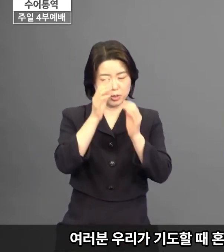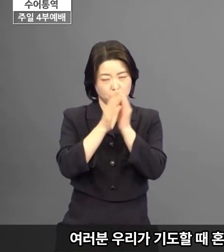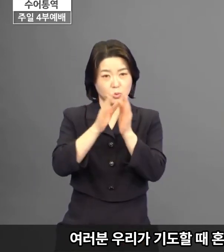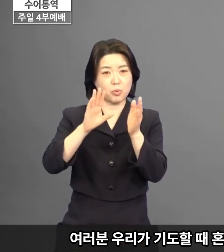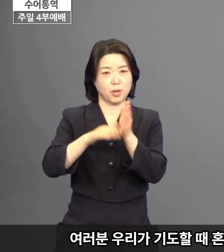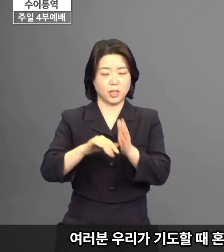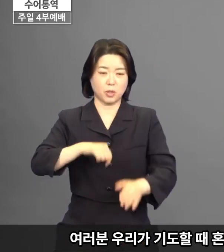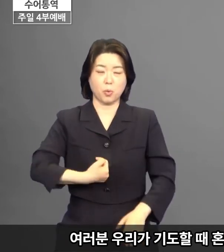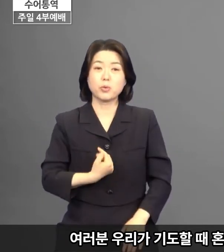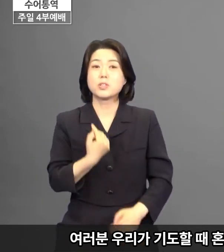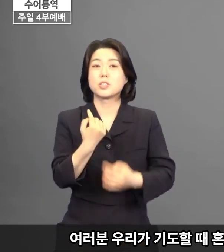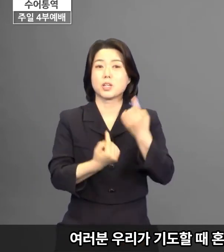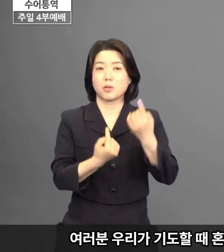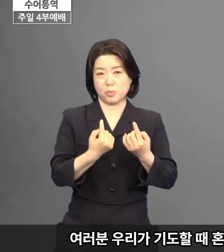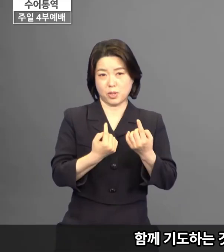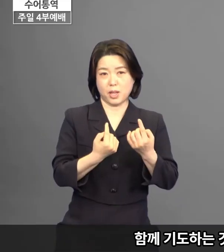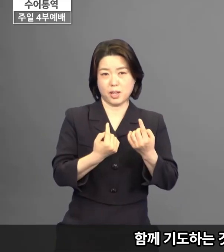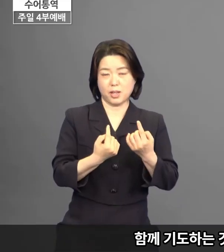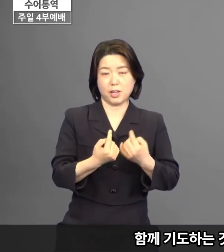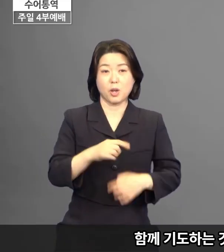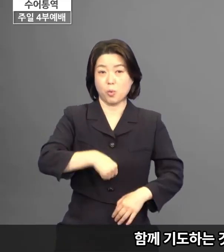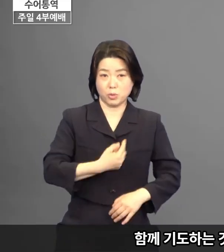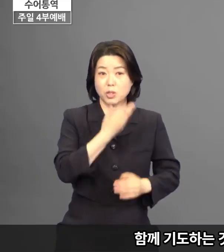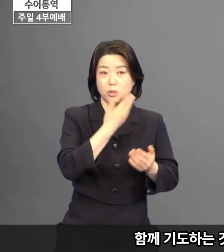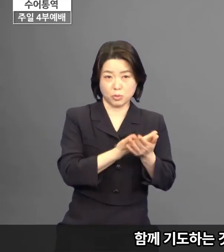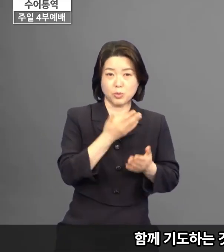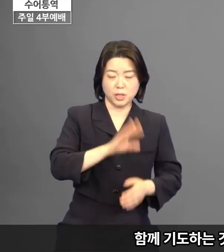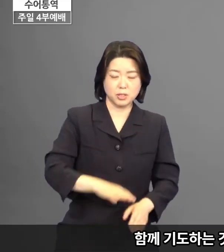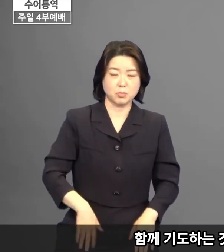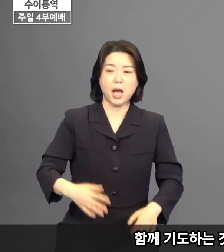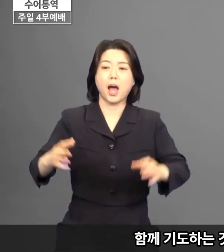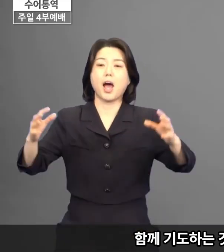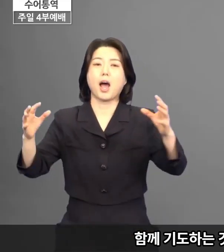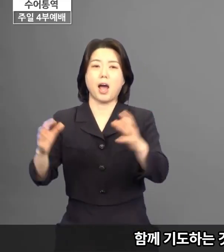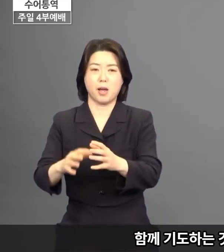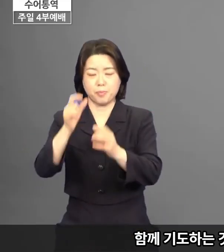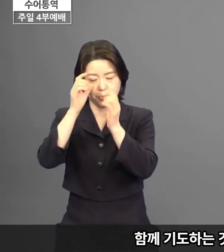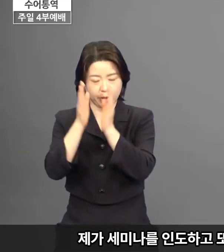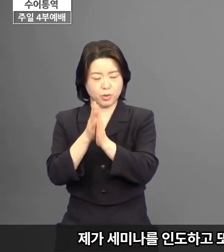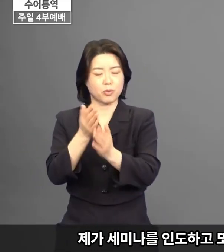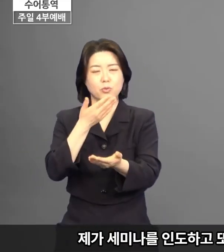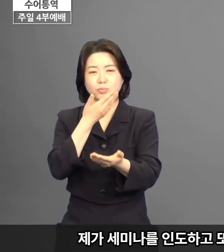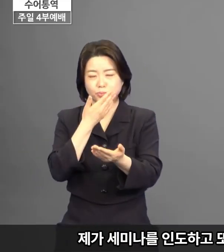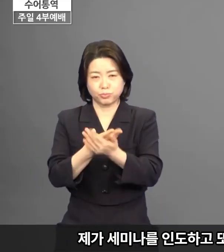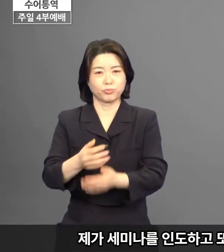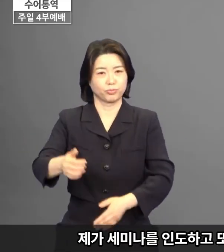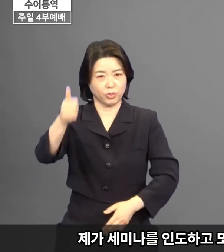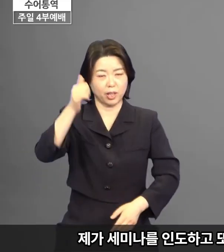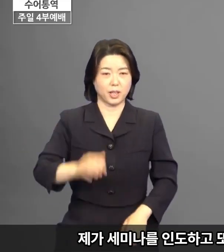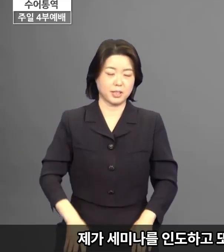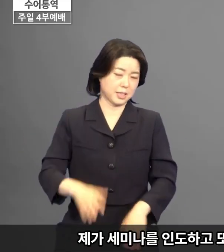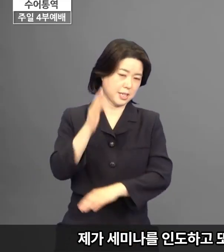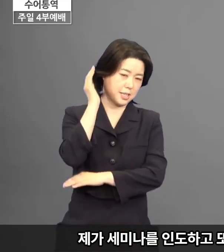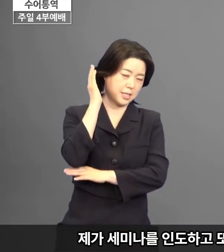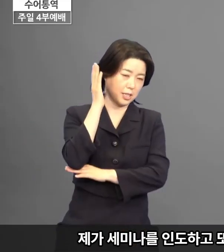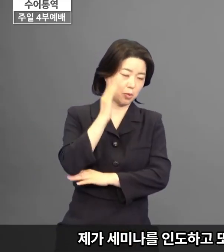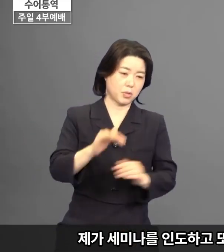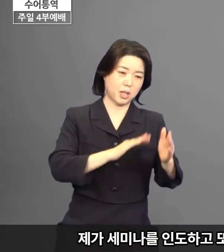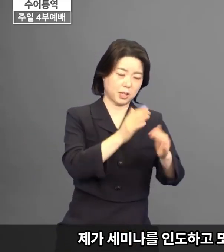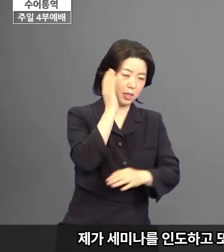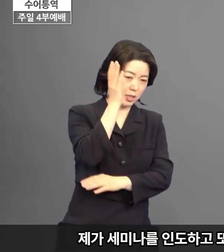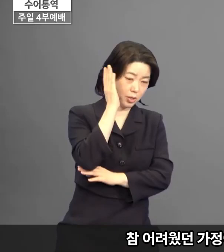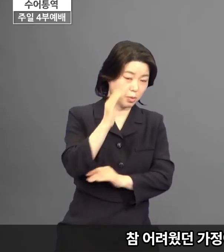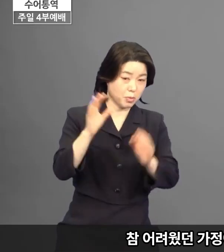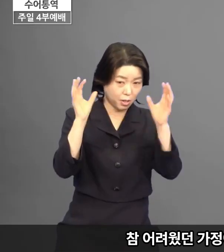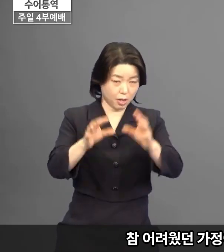때 혼자 기도하는 것도 너무 중요한데 함께 기도하는 건 굉장히 중요합니다. 제가 세미나를 인도하고 또 가정 세미나를 인도하고